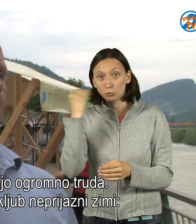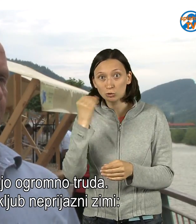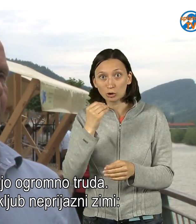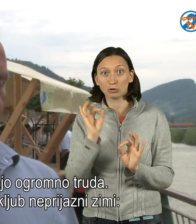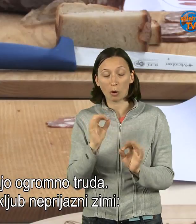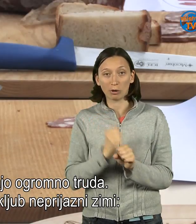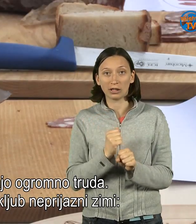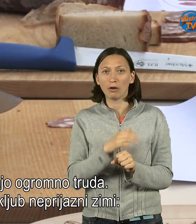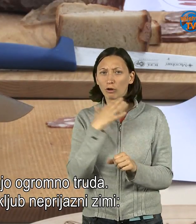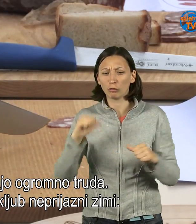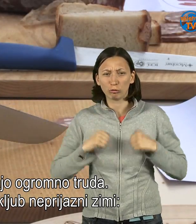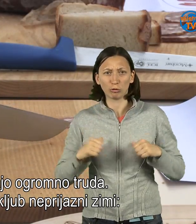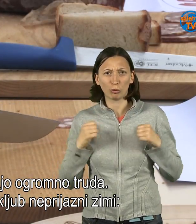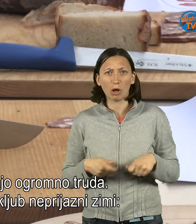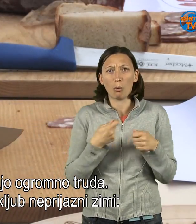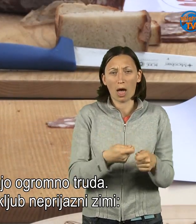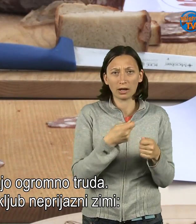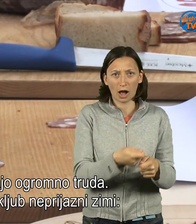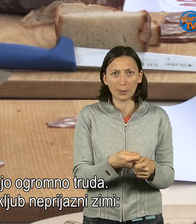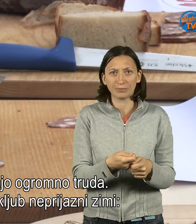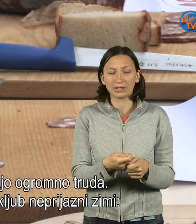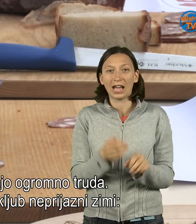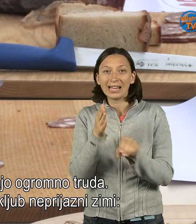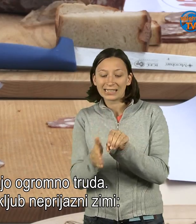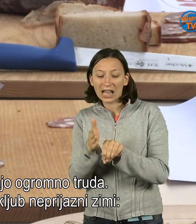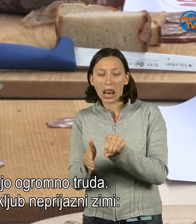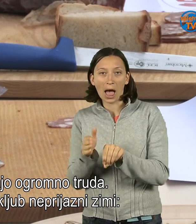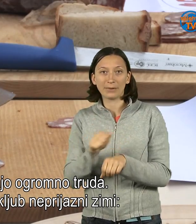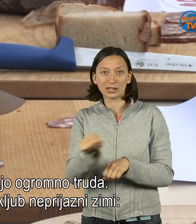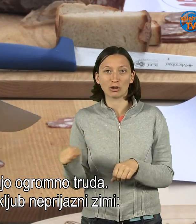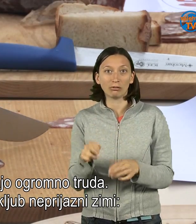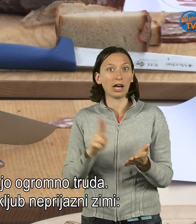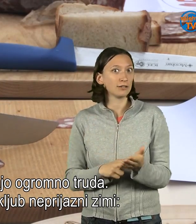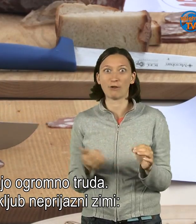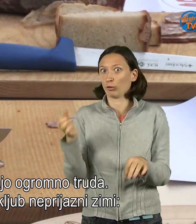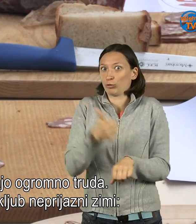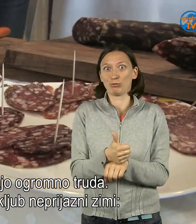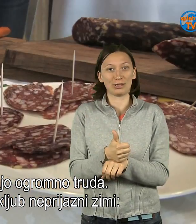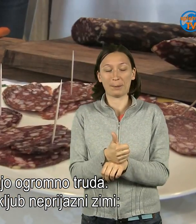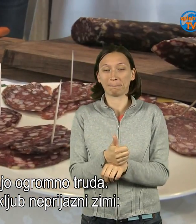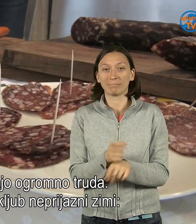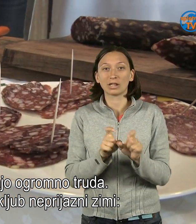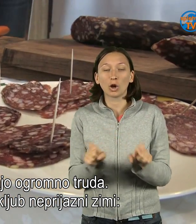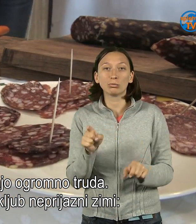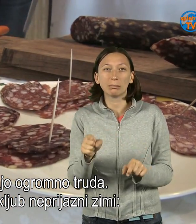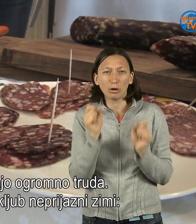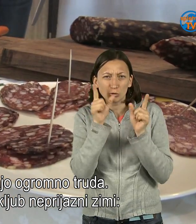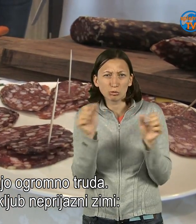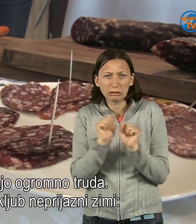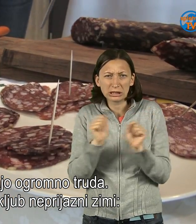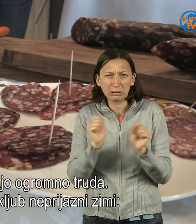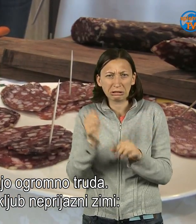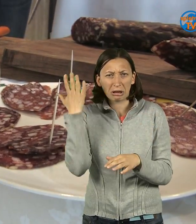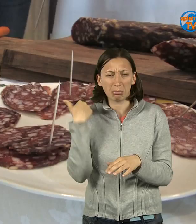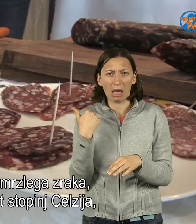učijo, ogromno truda v to vlagajo. Salame so res vrhunske. Kljub tej malo čudni